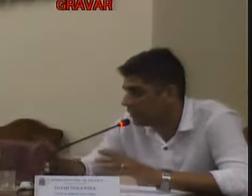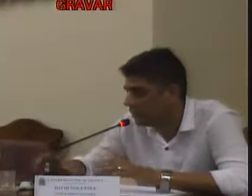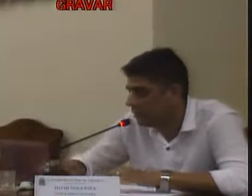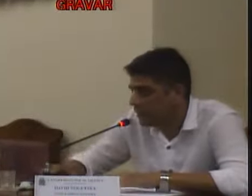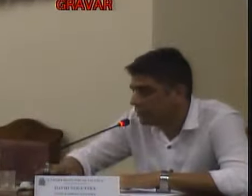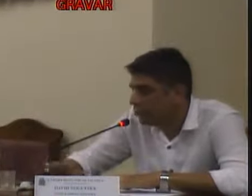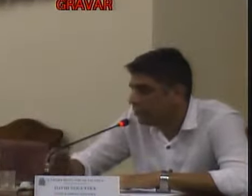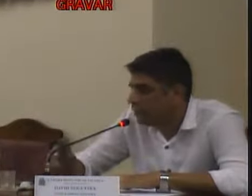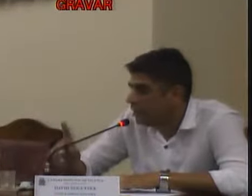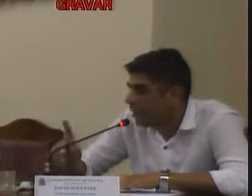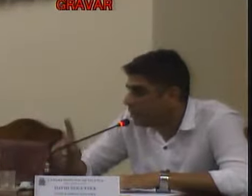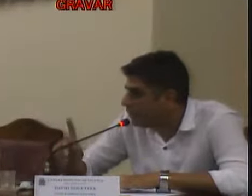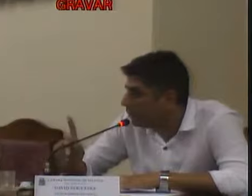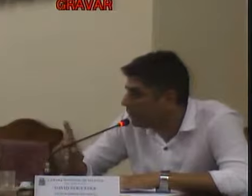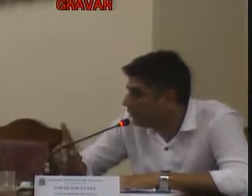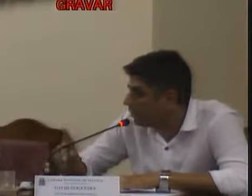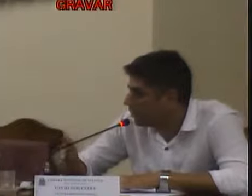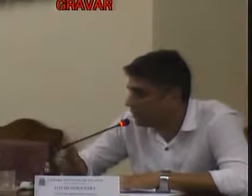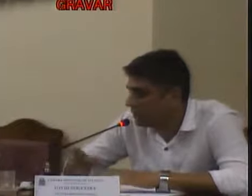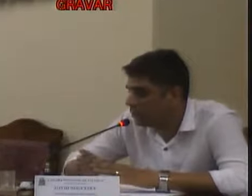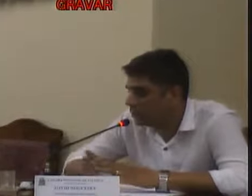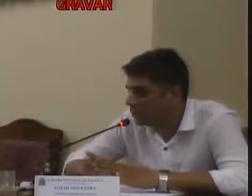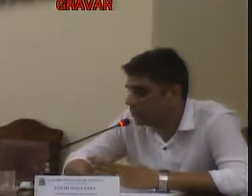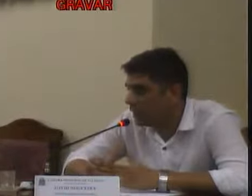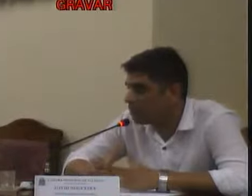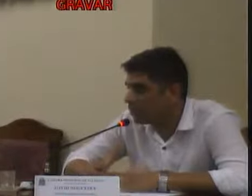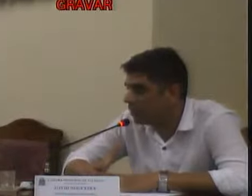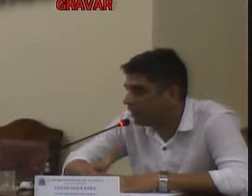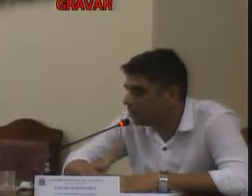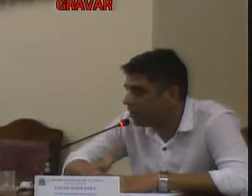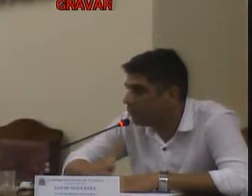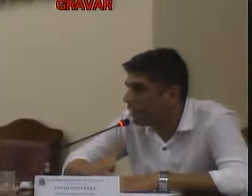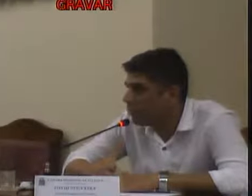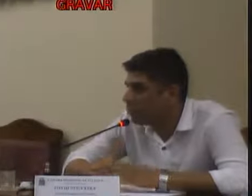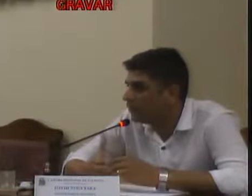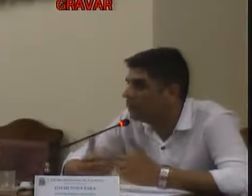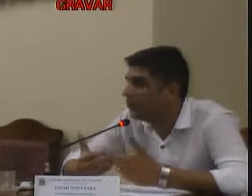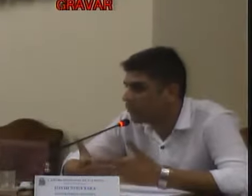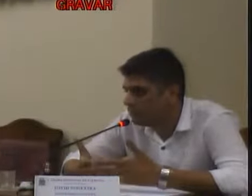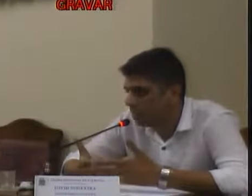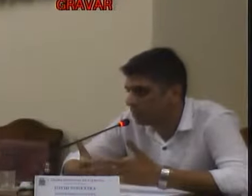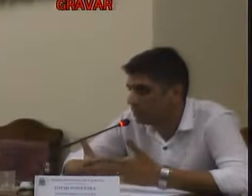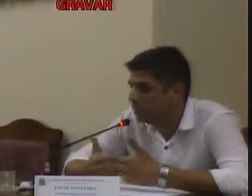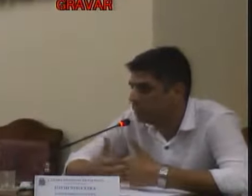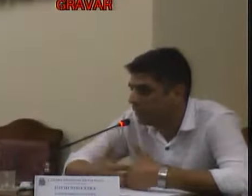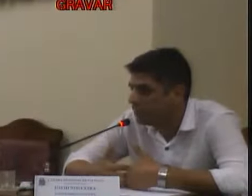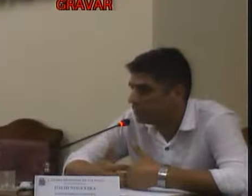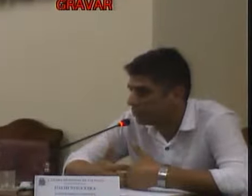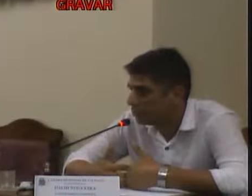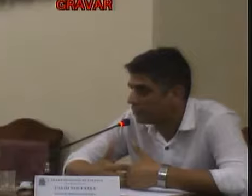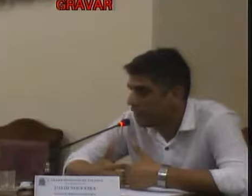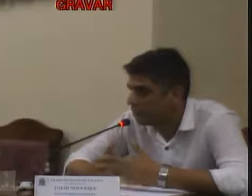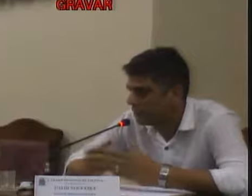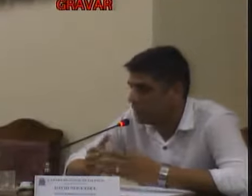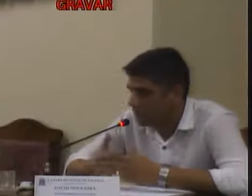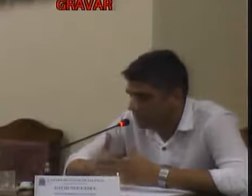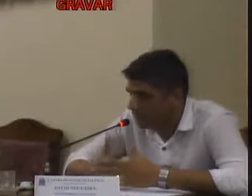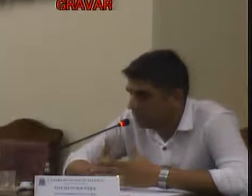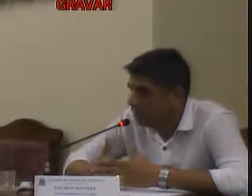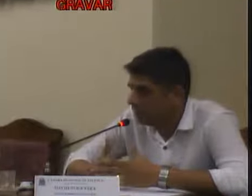calçada, né? Então, eu acho que a primeira coisa que a gente tem que saber é o seguinte, é importante, é um investimento para melhoramento da distribuição de